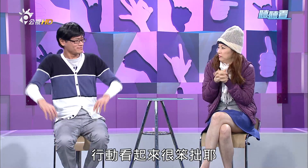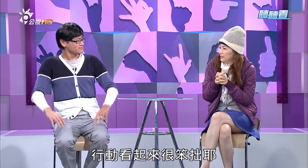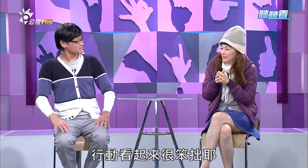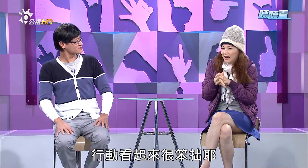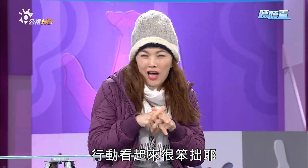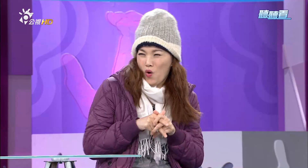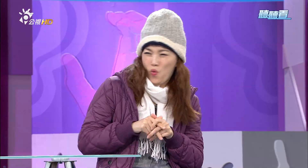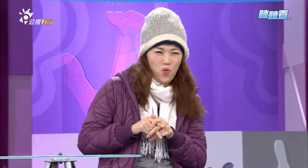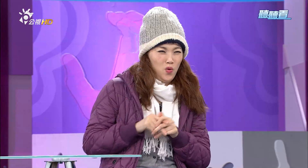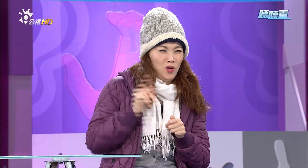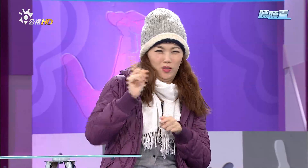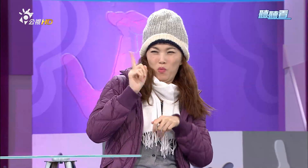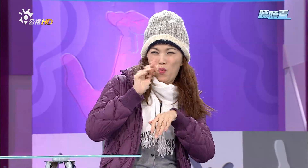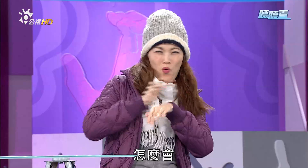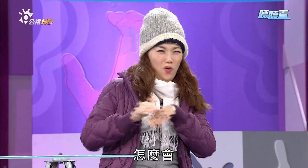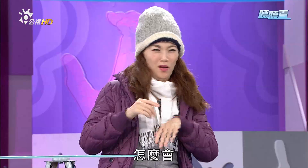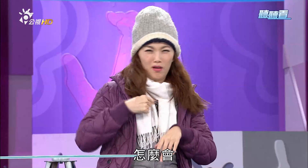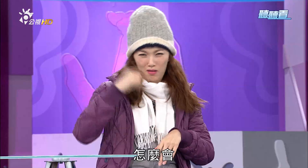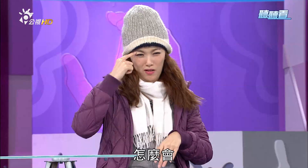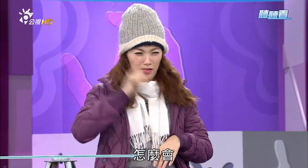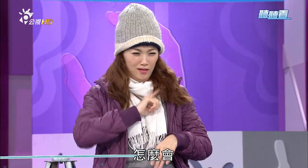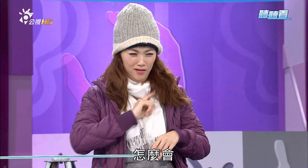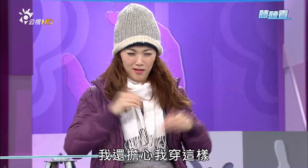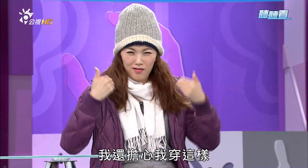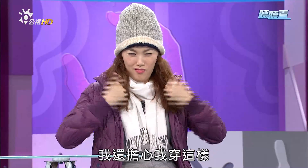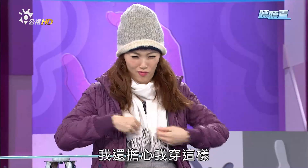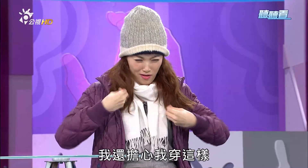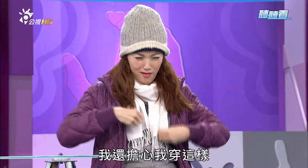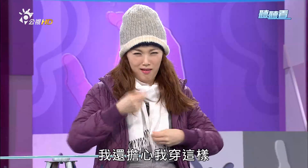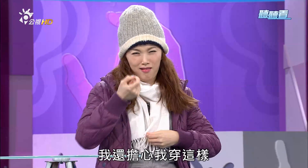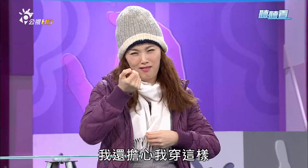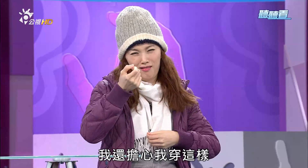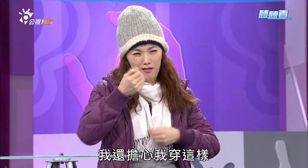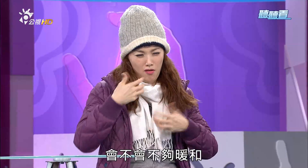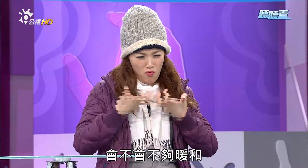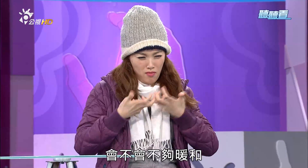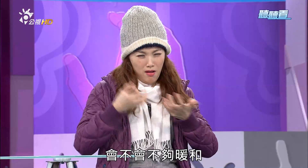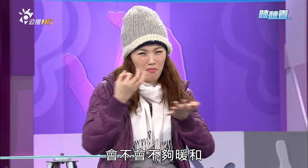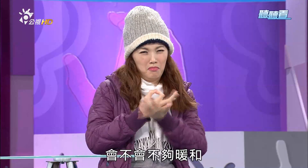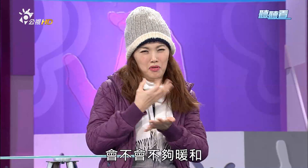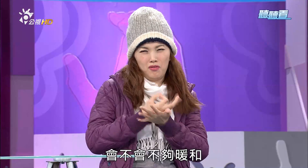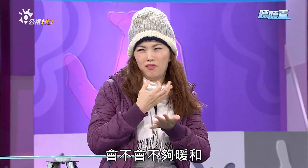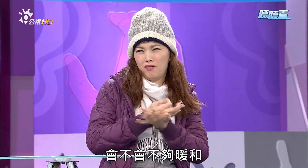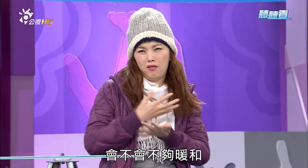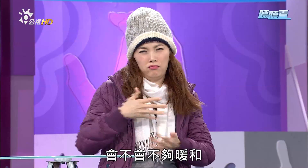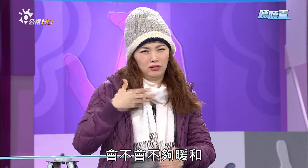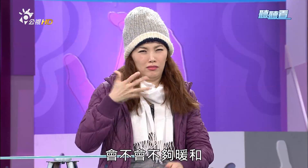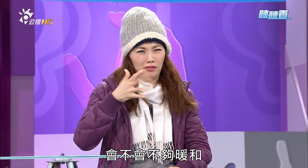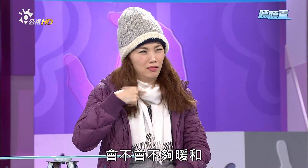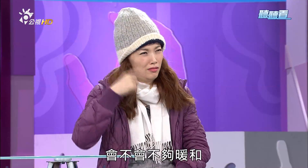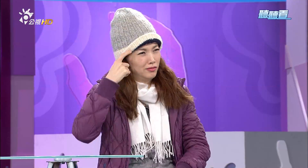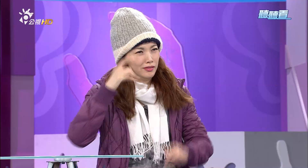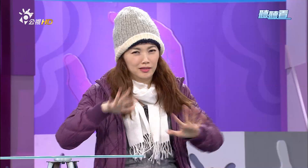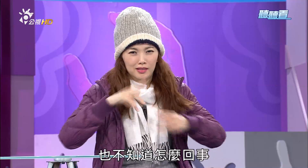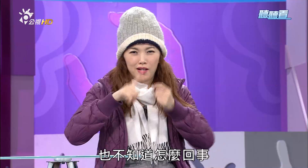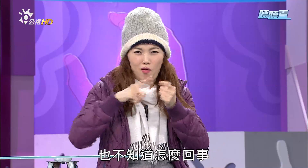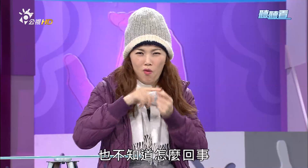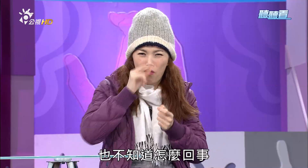哎。 怎么会啊？我还担心我穿这样会不会不够暖和哎。也不知道怎么回